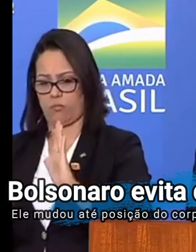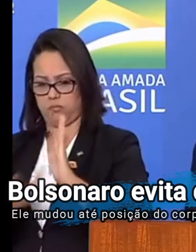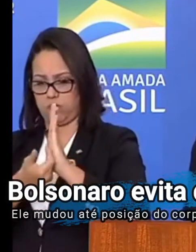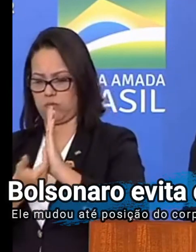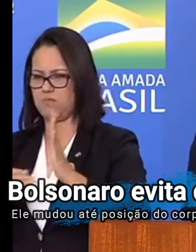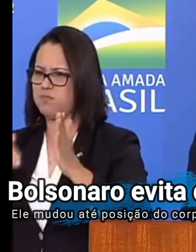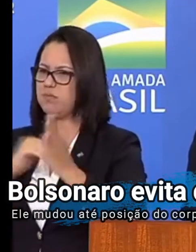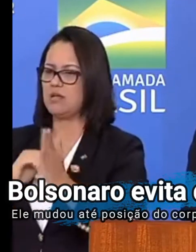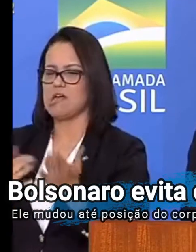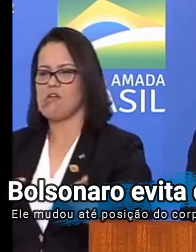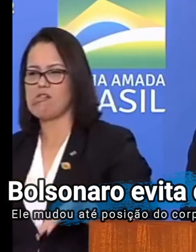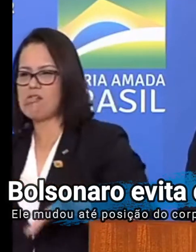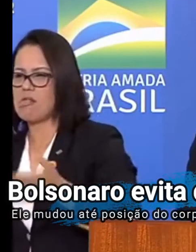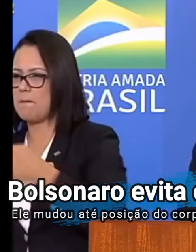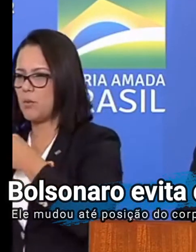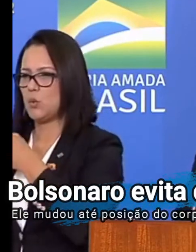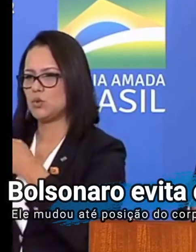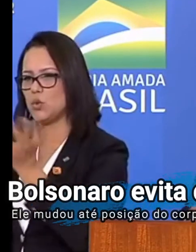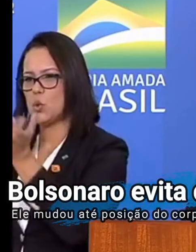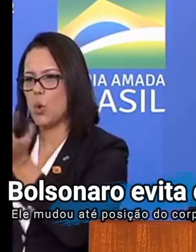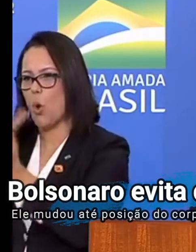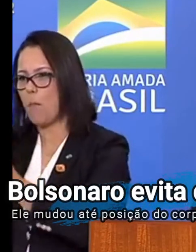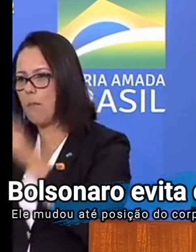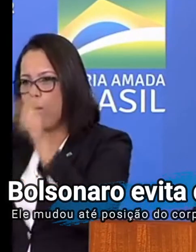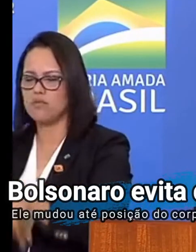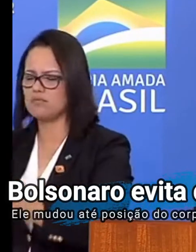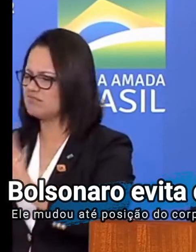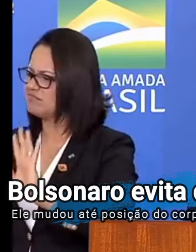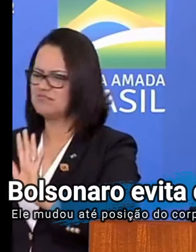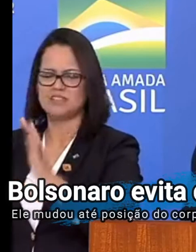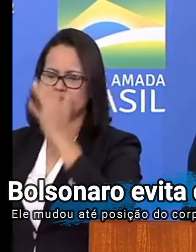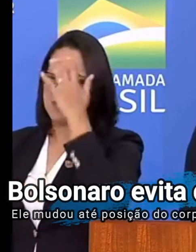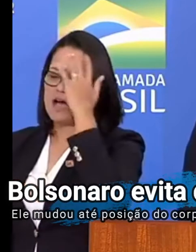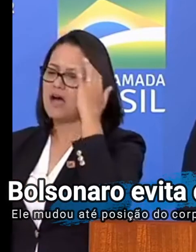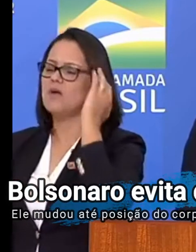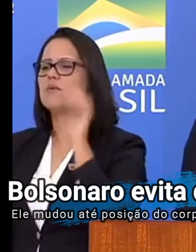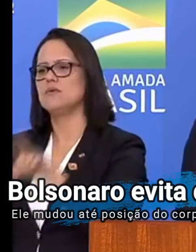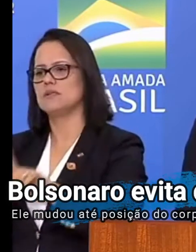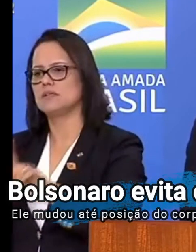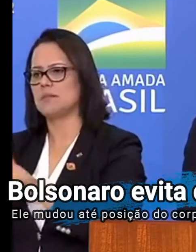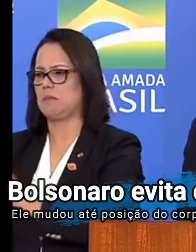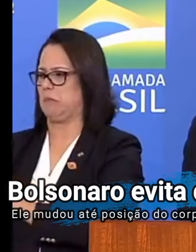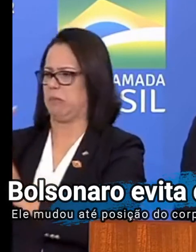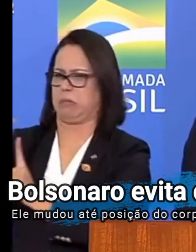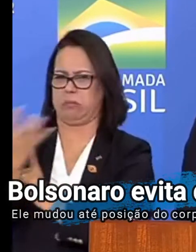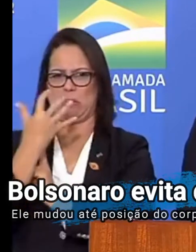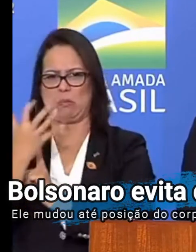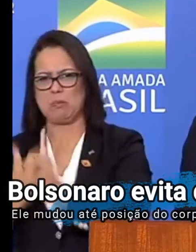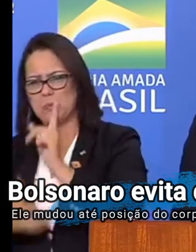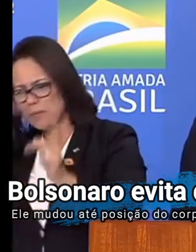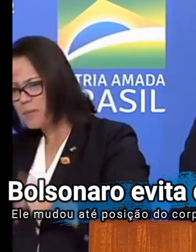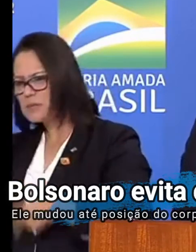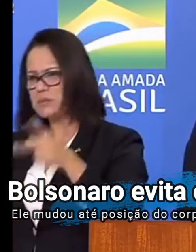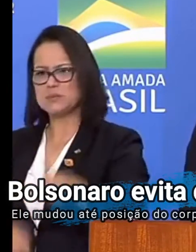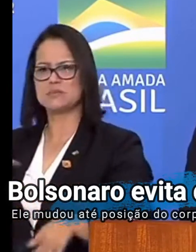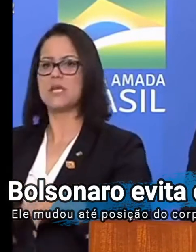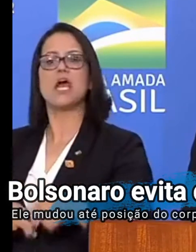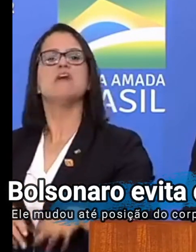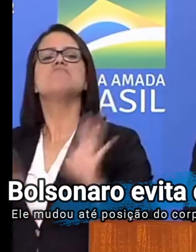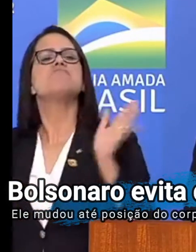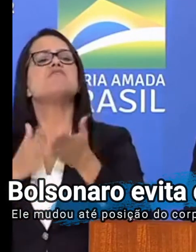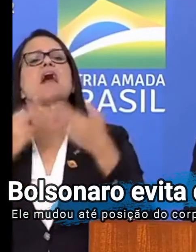com a população nem cd ao clamor por parte de muitos populares e veta